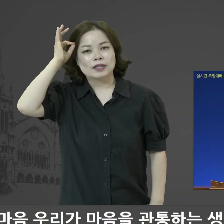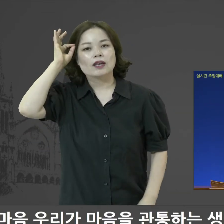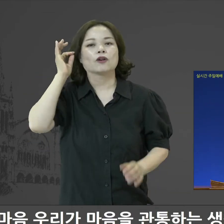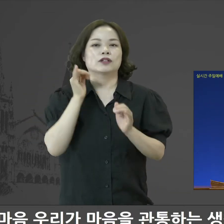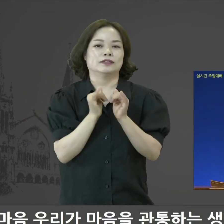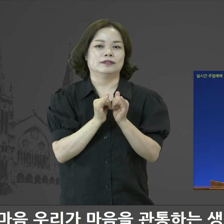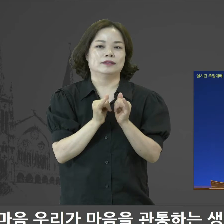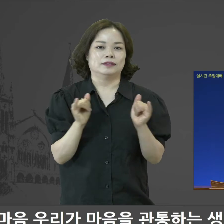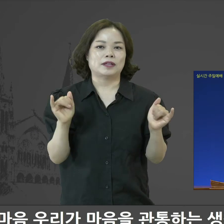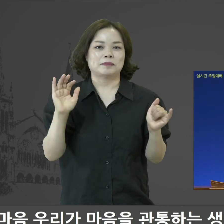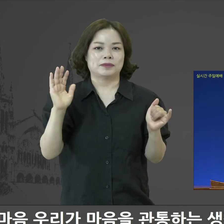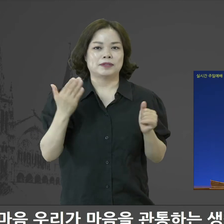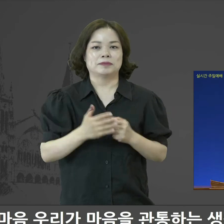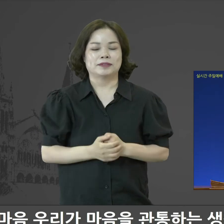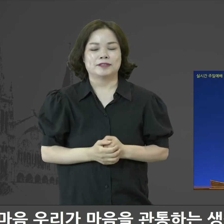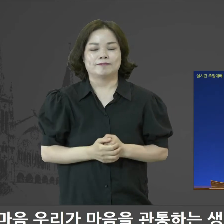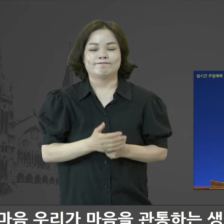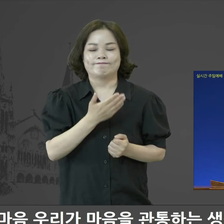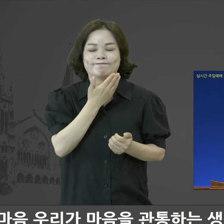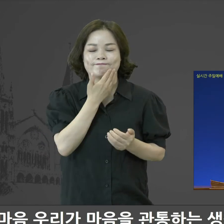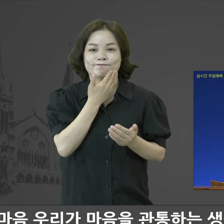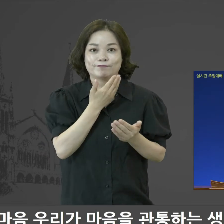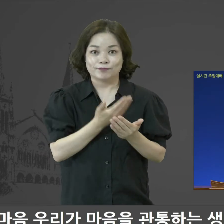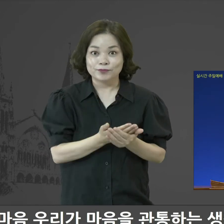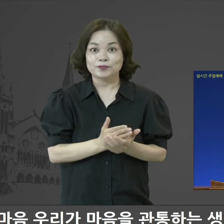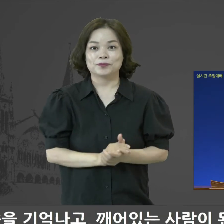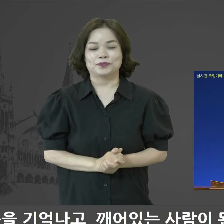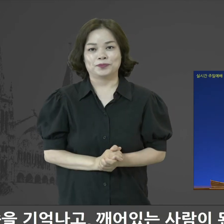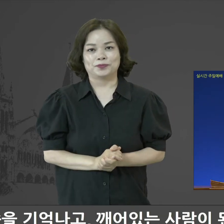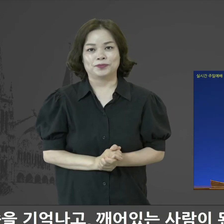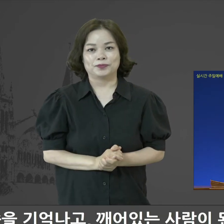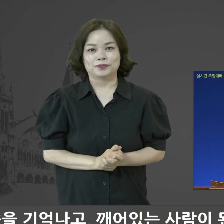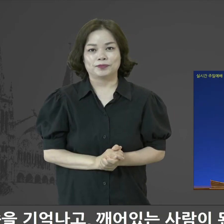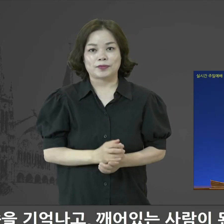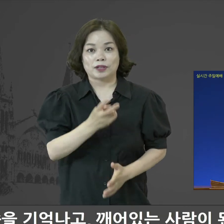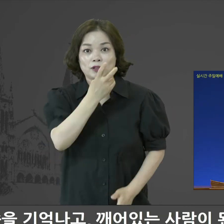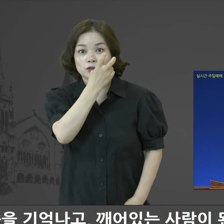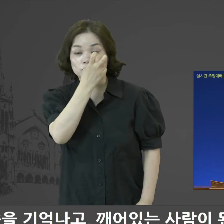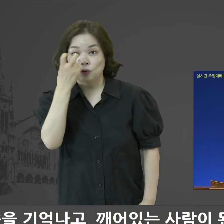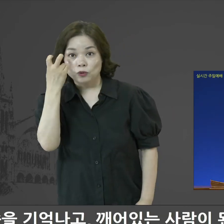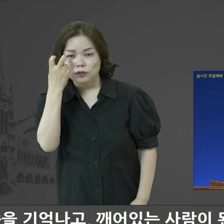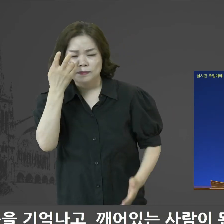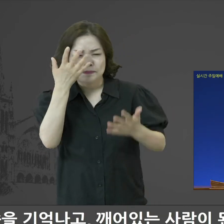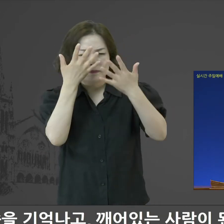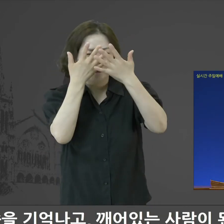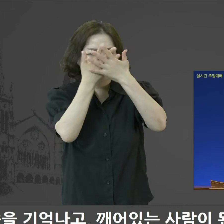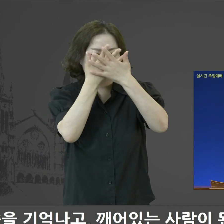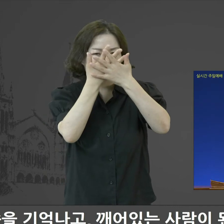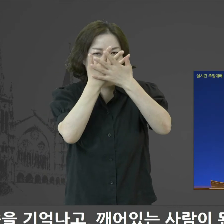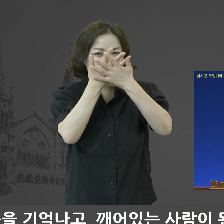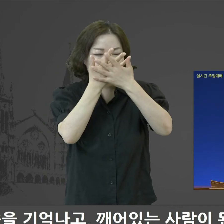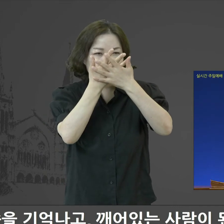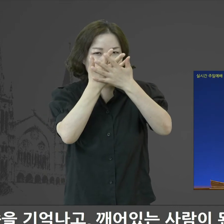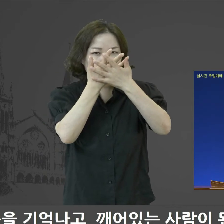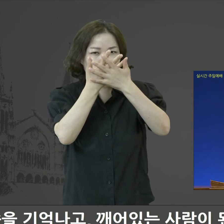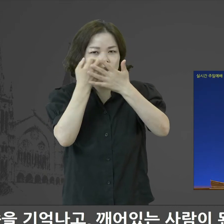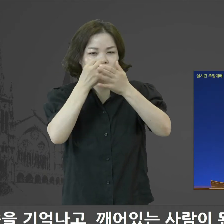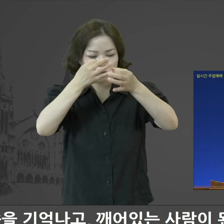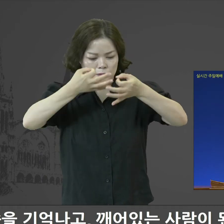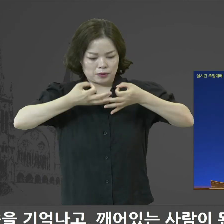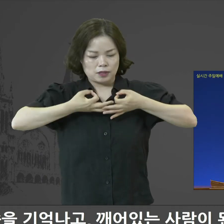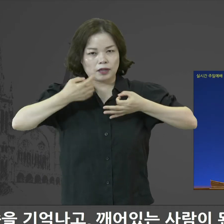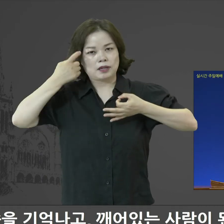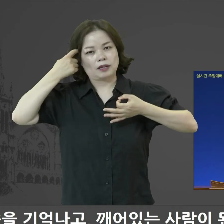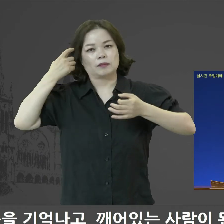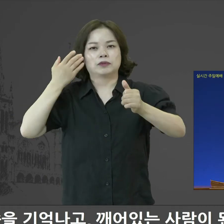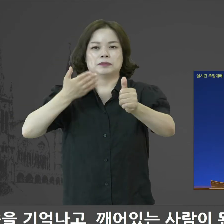된다는 것이죠. 여러분, 이렇게 중요합니다. 총기가 어두워져 있지 않은지 돌아보십시오.